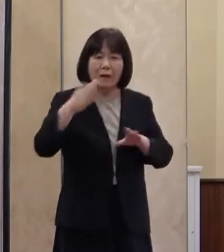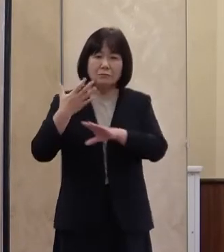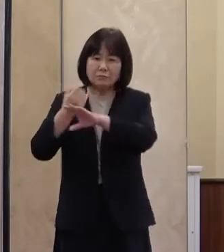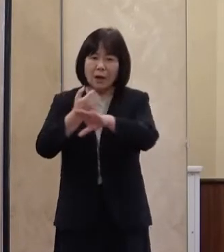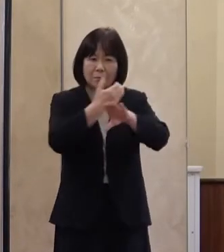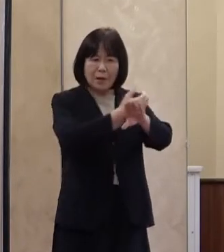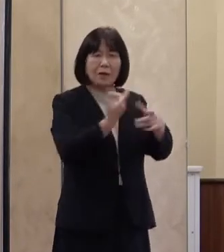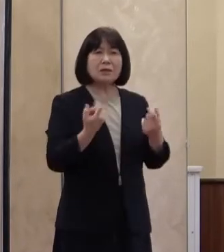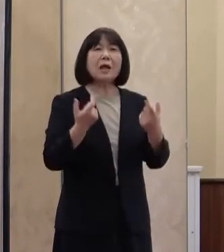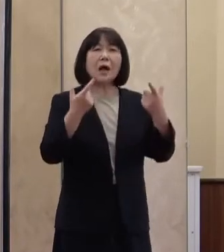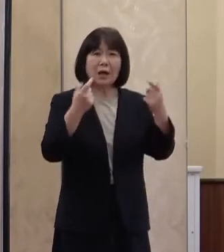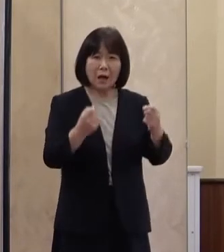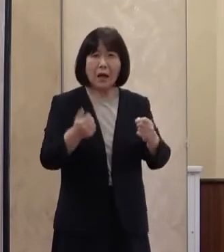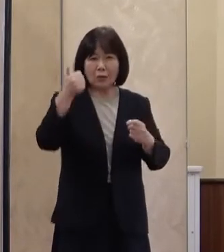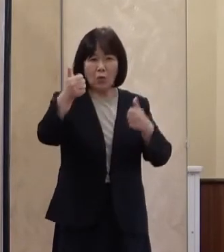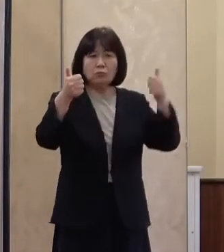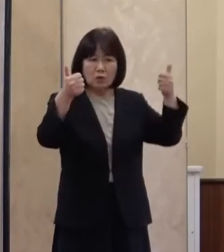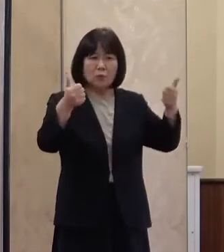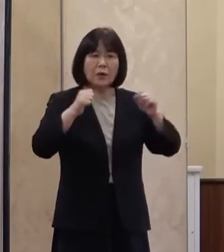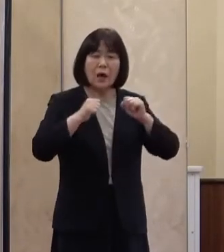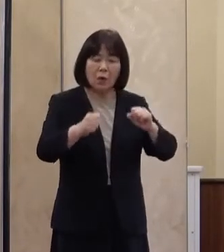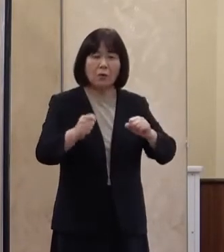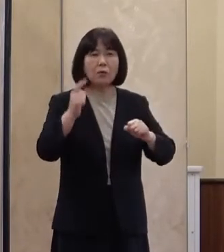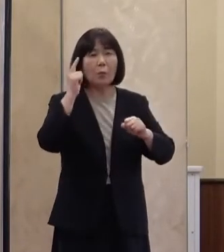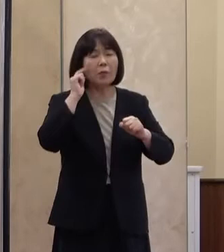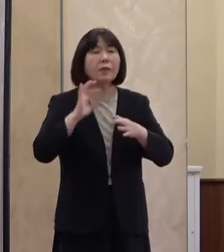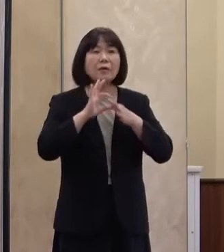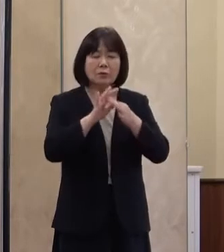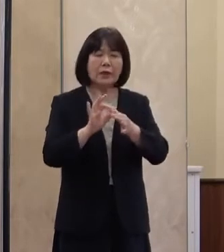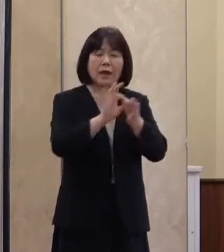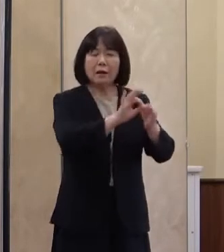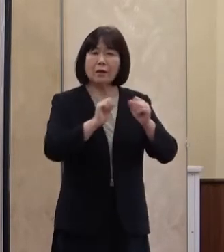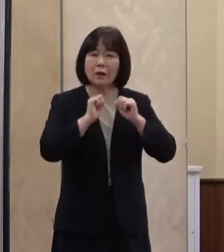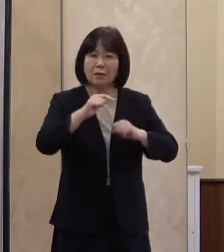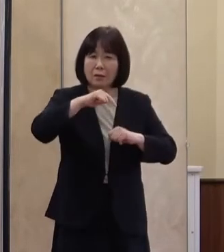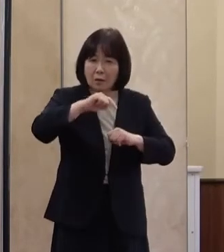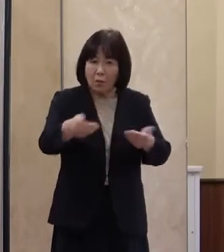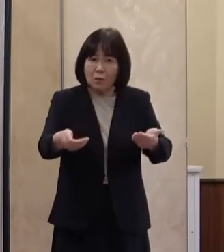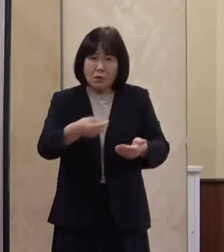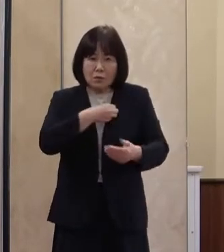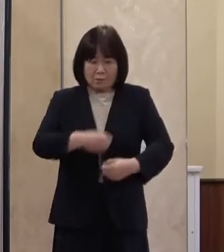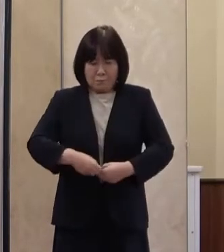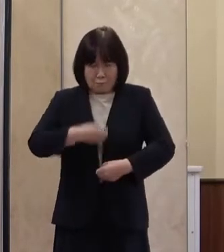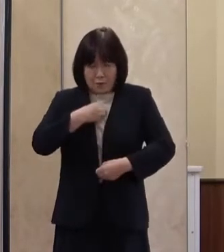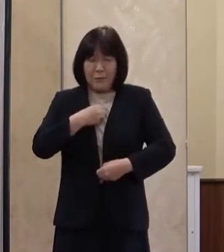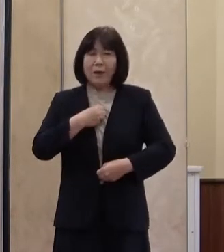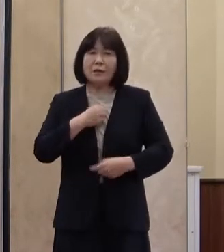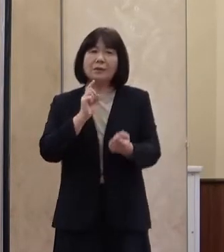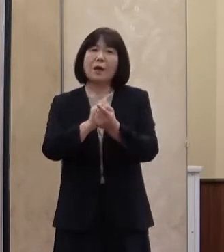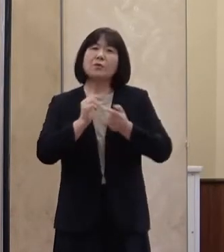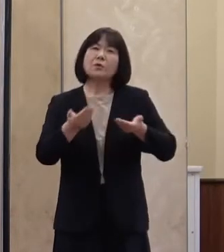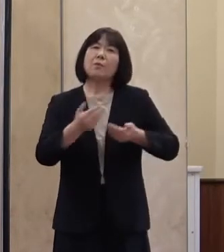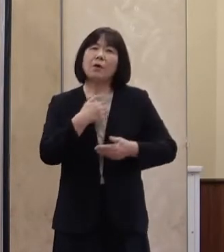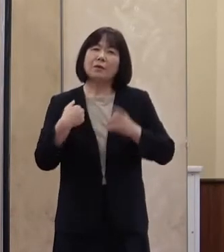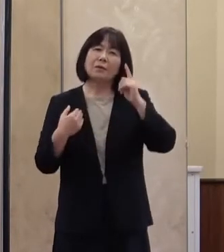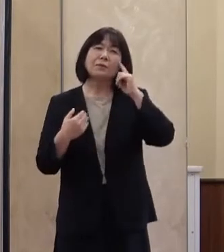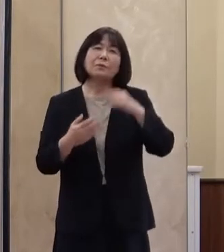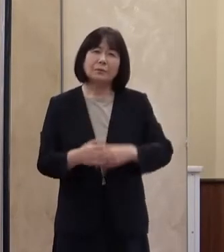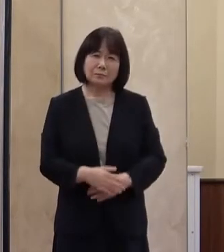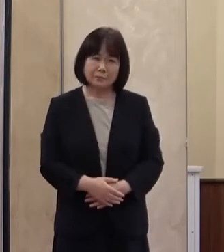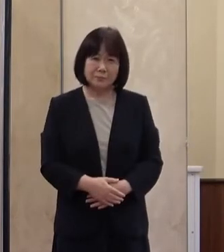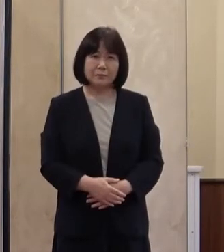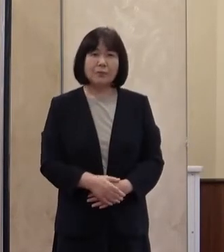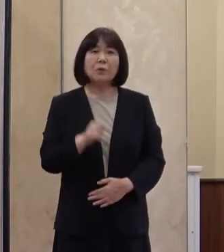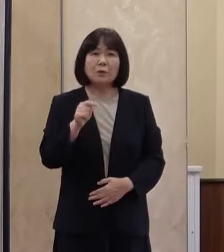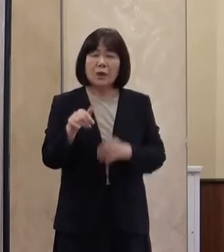んとか今トップがこういう体制だから連携してやっていこうっていうのは本当に職員真面目だからやってくれてるなというふうに思いますけど、やっぱりそこは